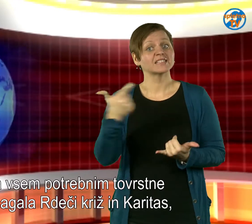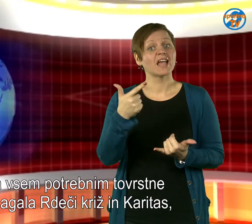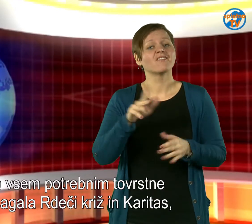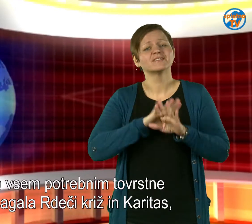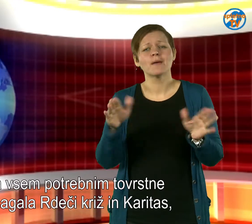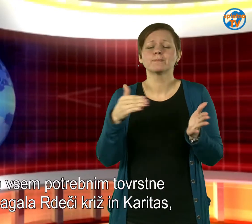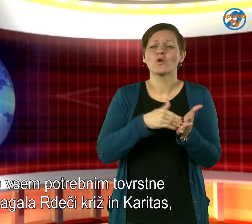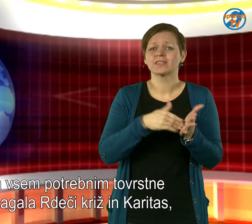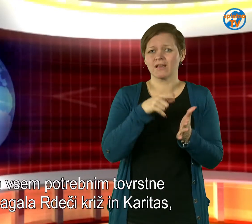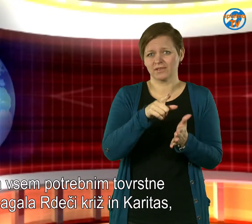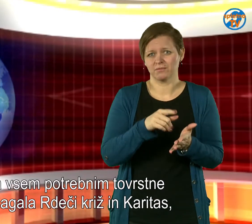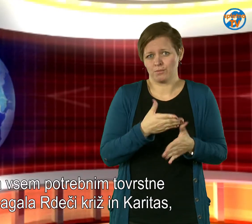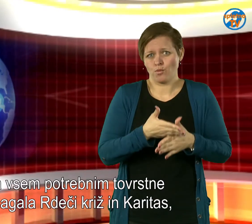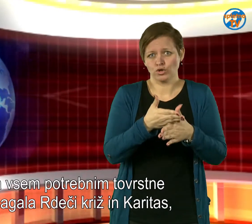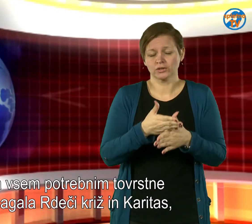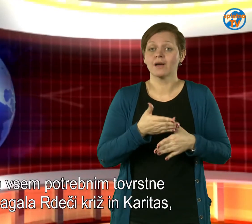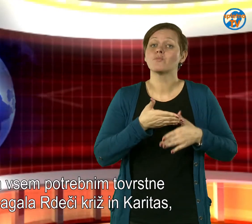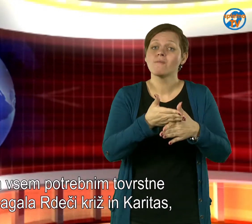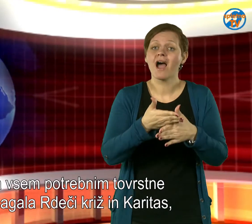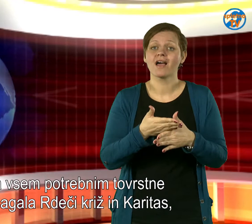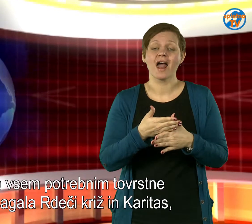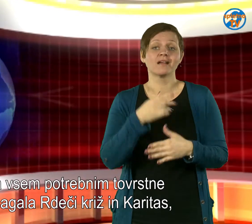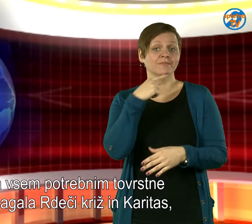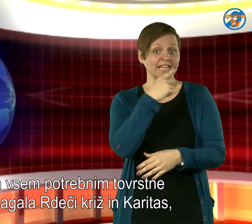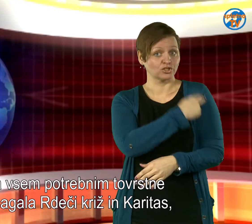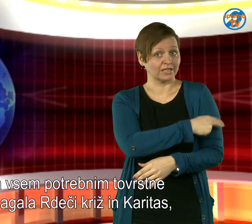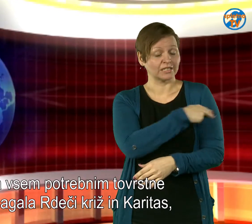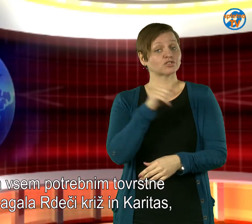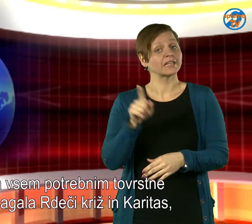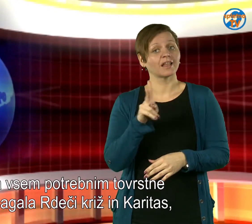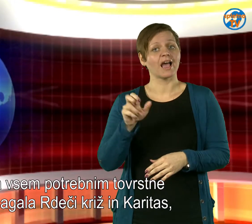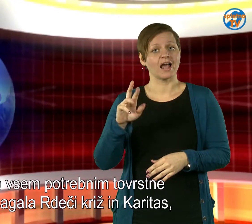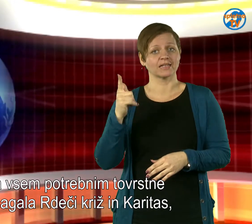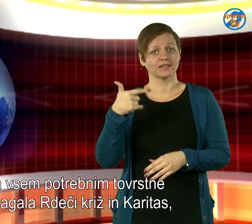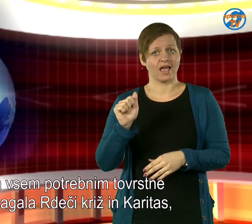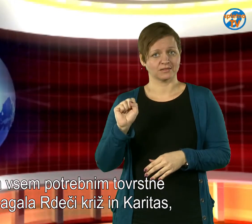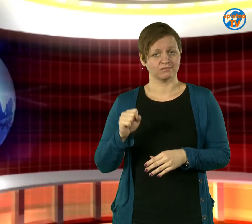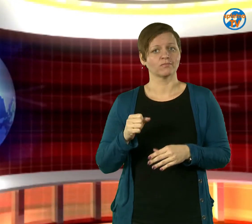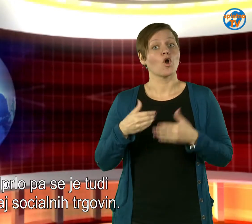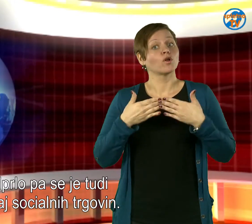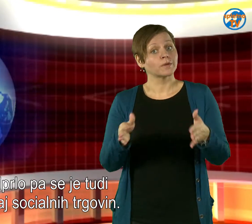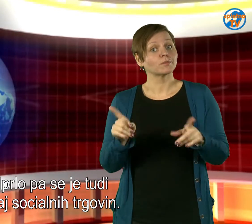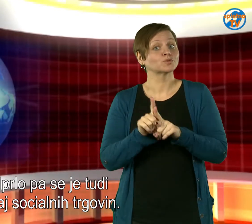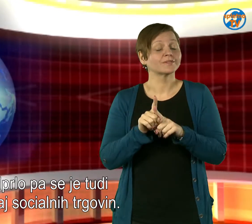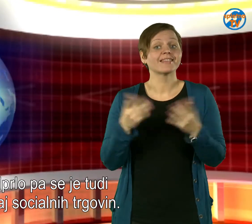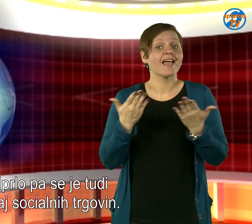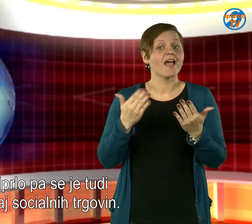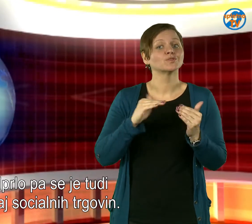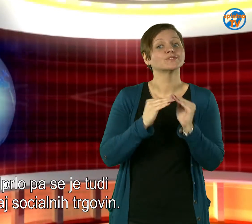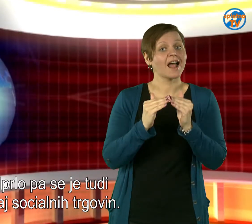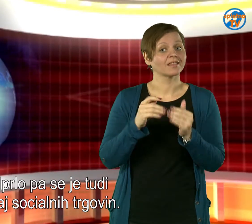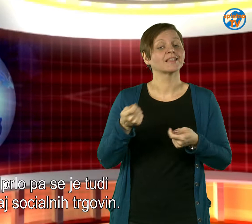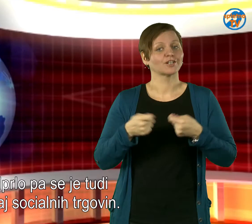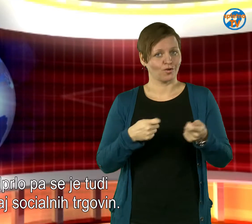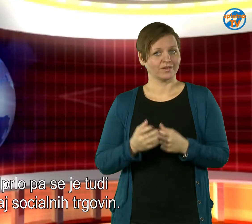Do zdaj sta vsem potrebnim tovrstne pomoči pomagala Rdeči križ in Karitas, odprlo pa se je tudi nekaj socialnih trgovin.